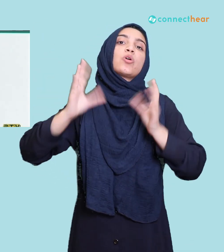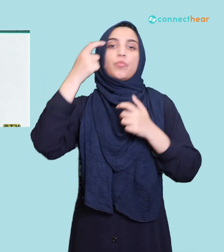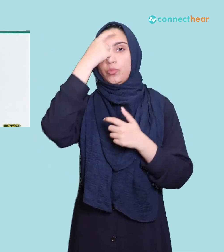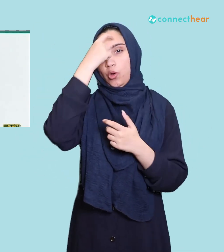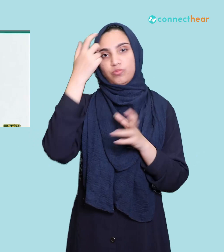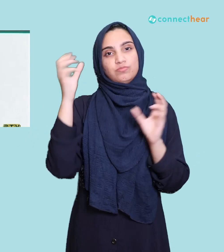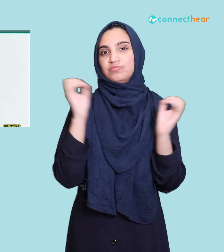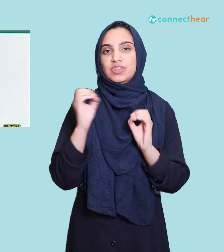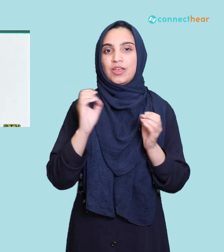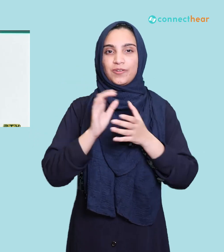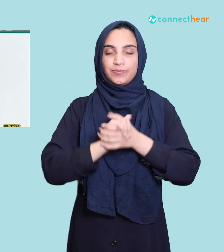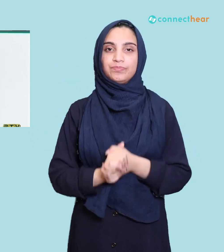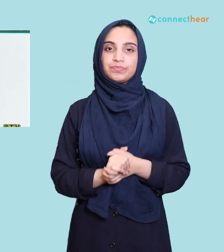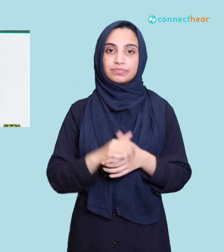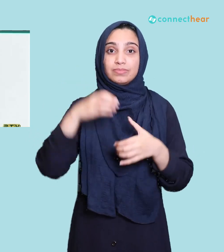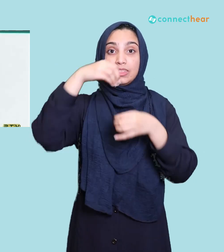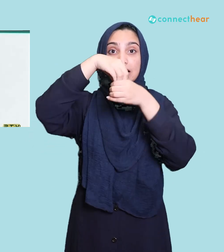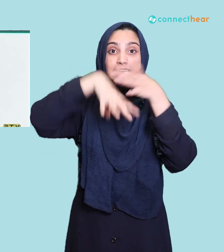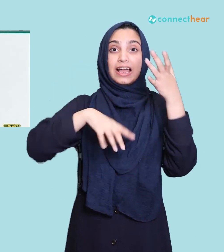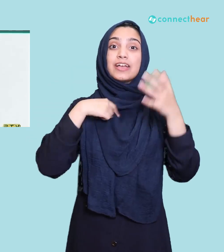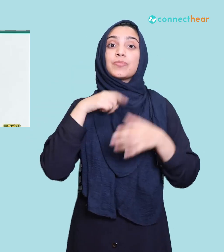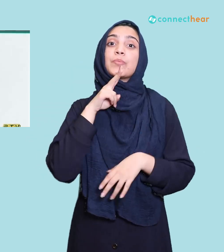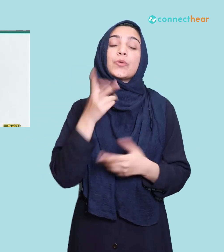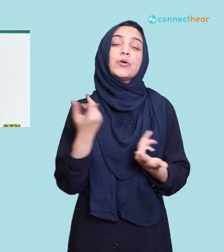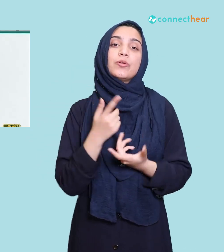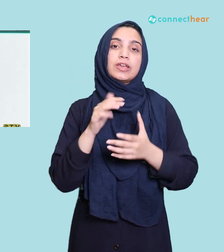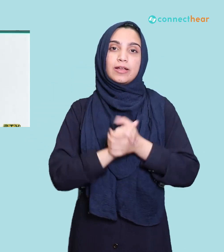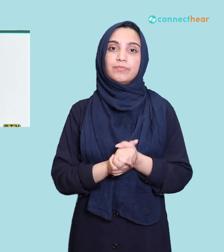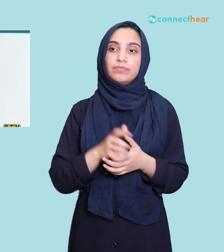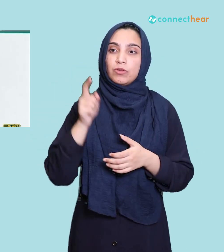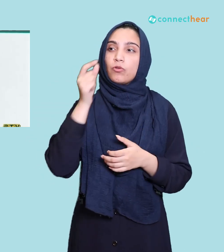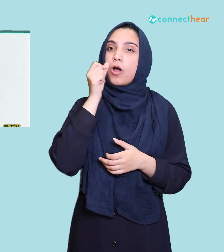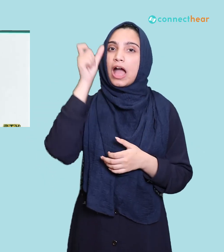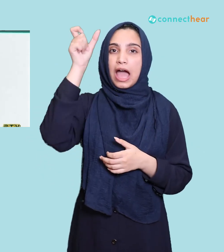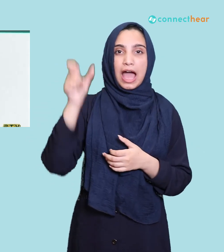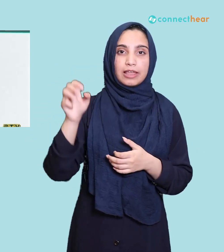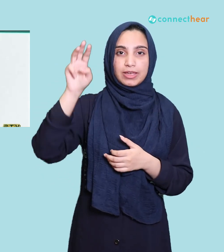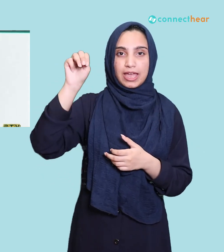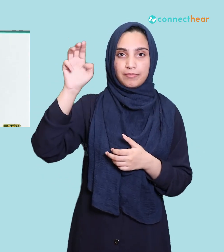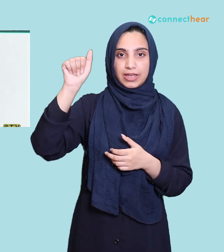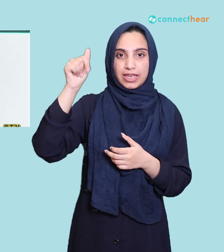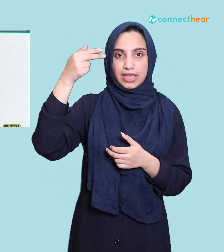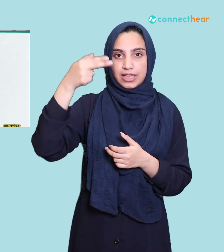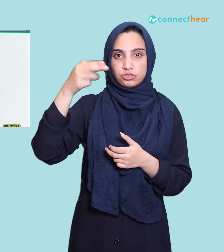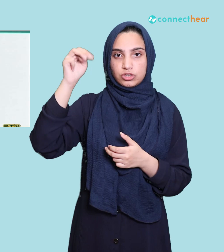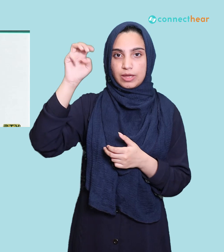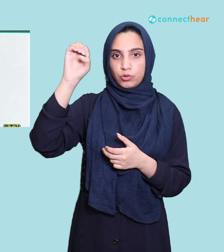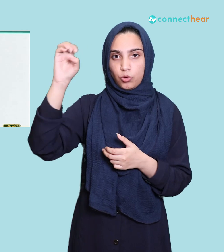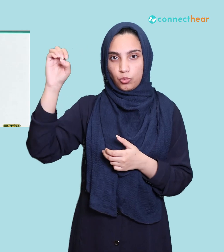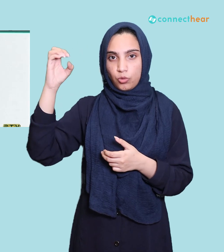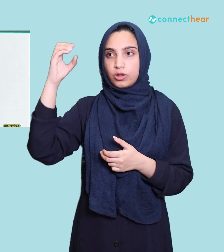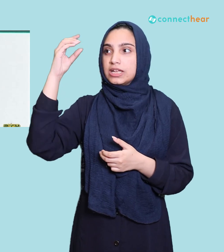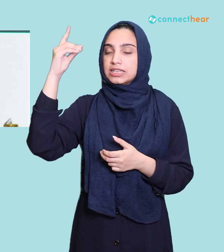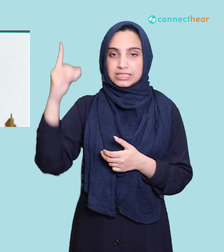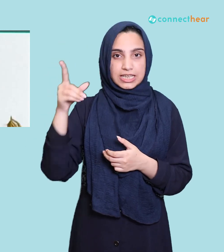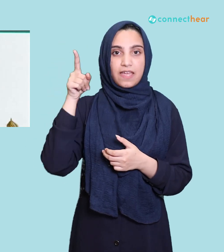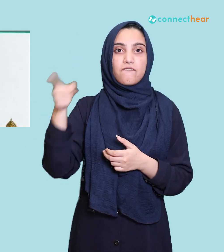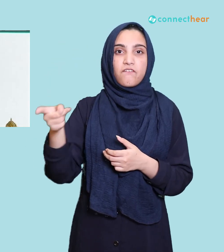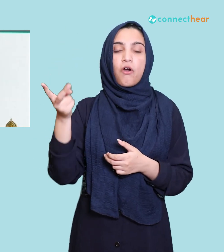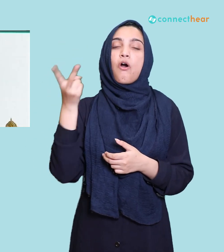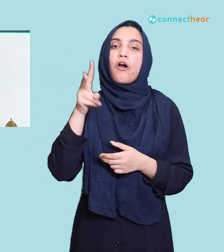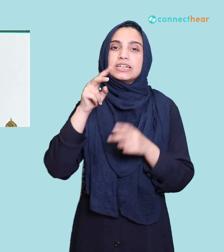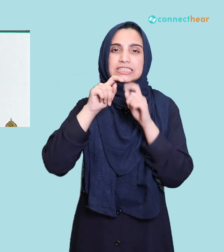آخر میں پھر سے محمود خان آپ کو اور آپ کی ٹیم کو سب کو